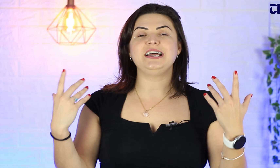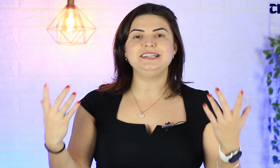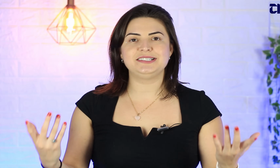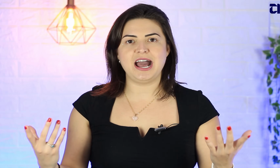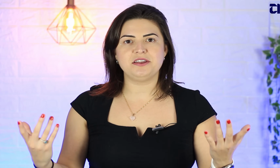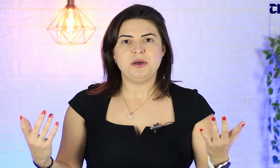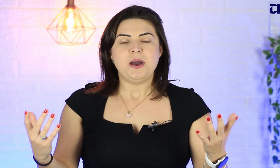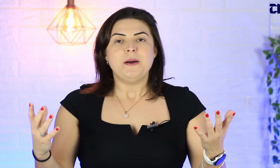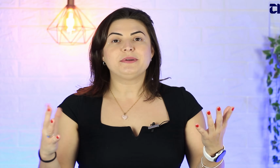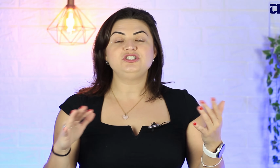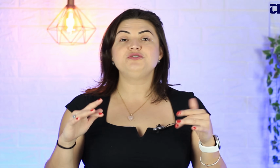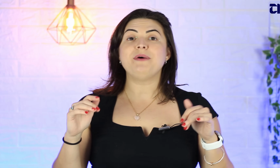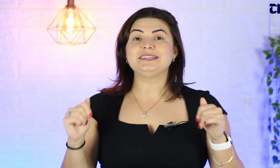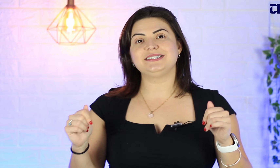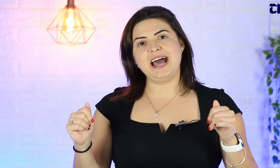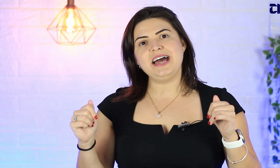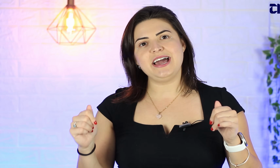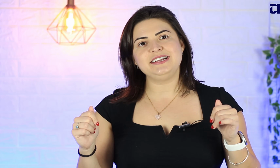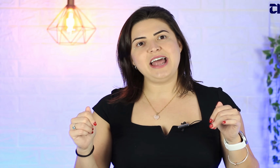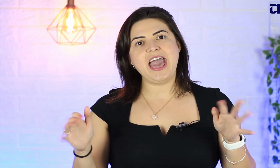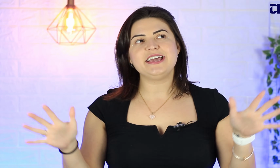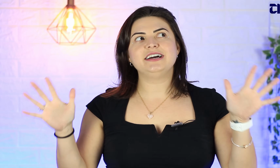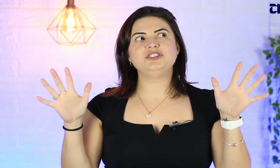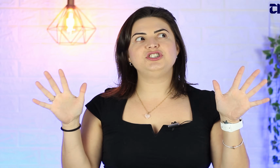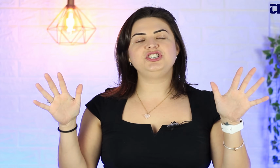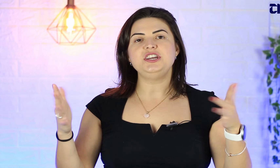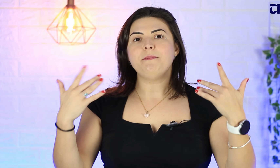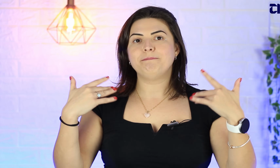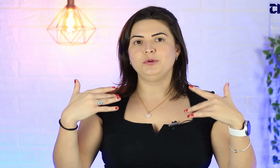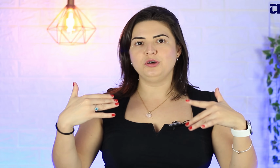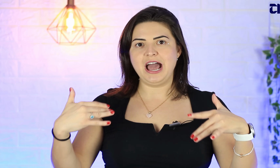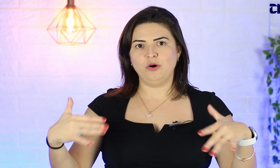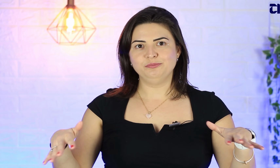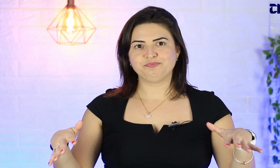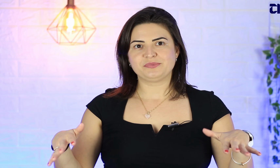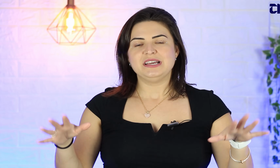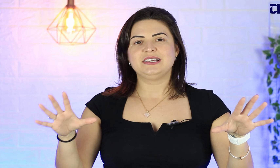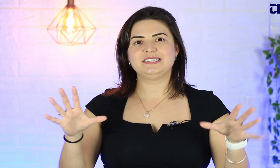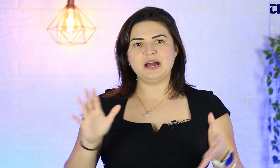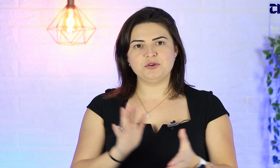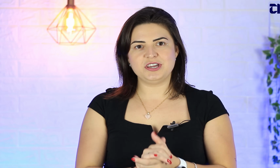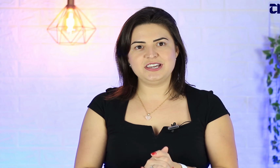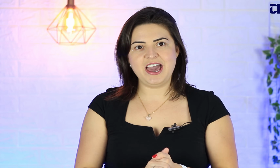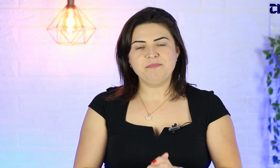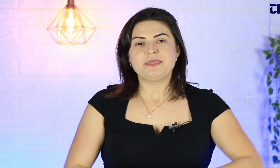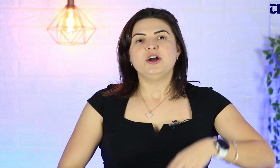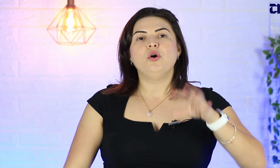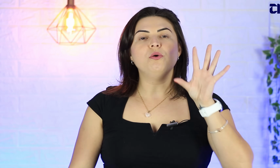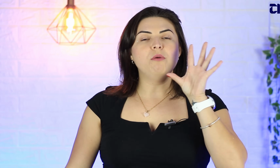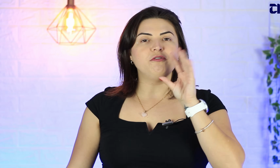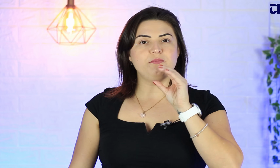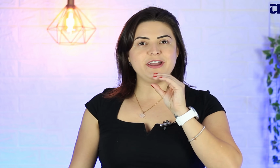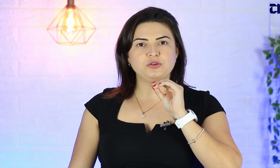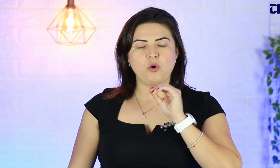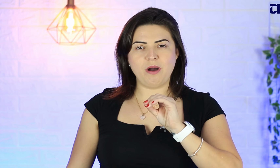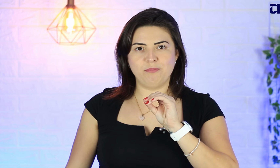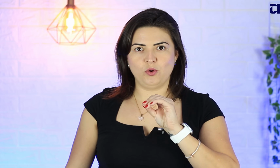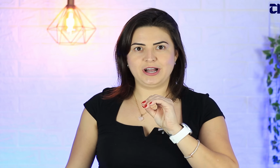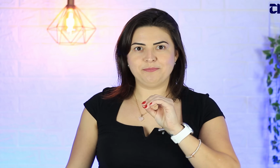sinalizar, para a gente passar a ideia de plural. Que sabe o que é? Um movimento com a boca.